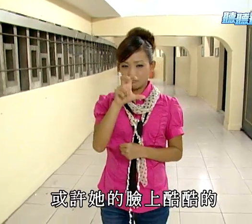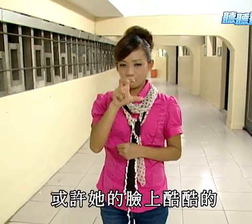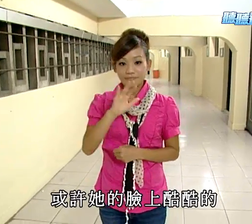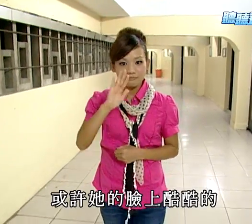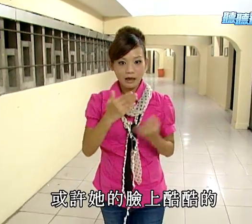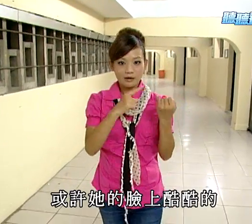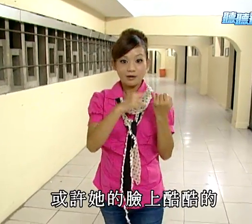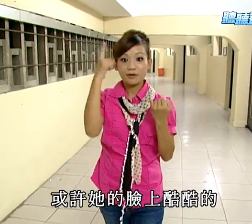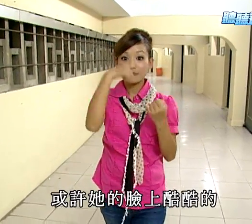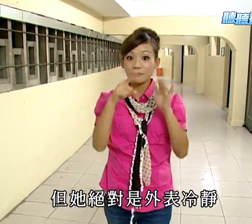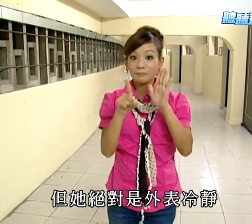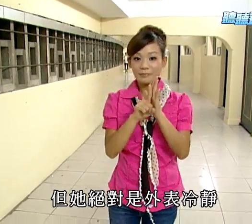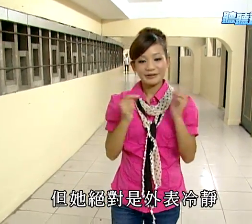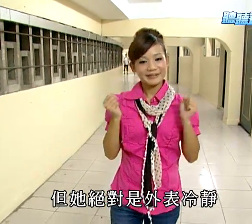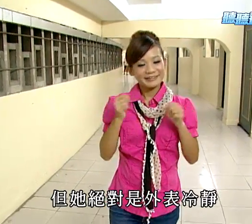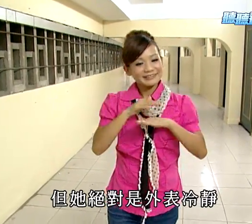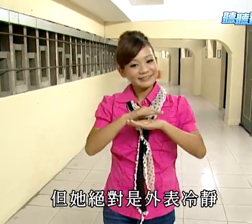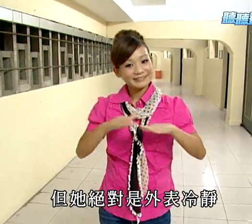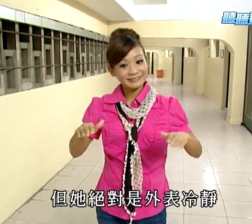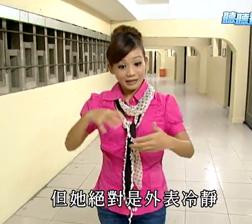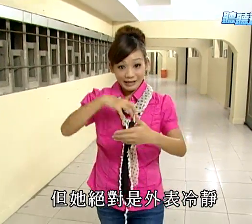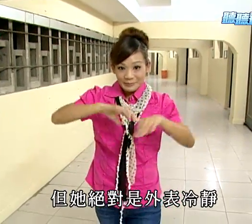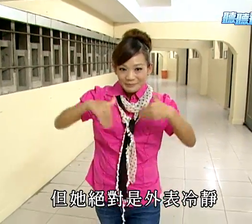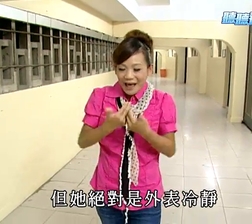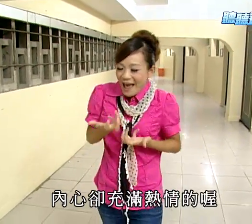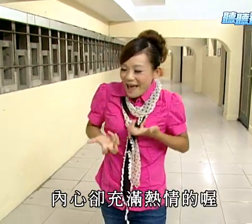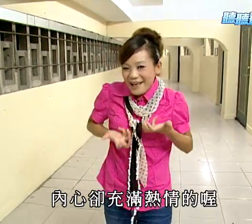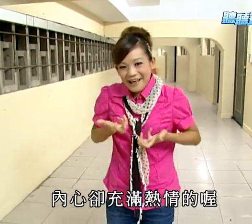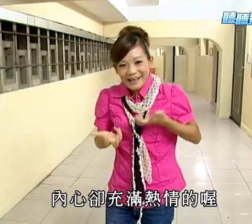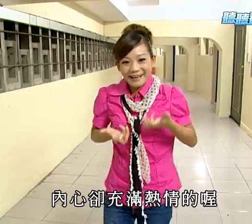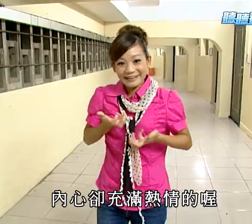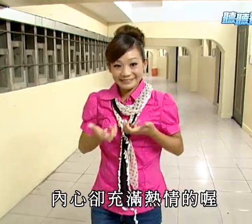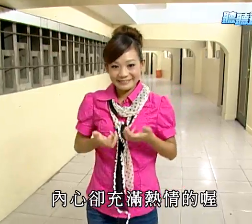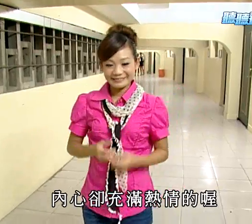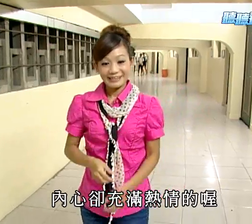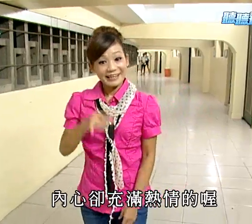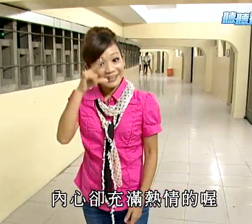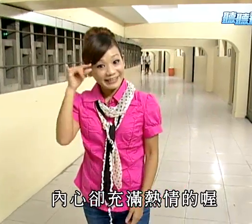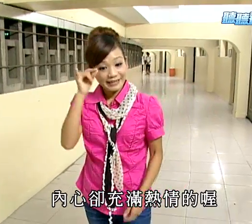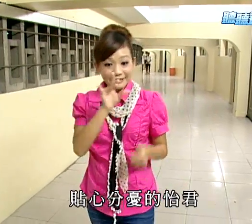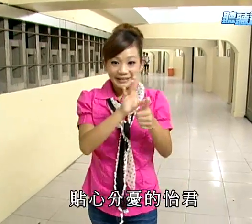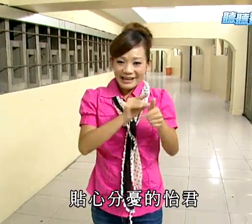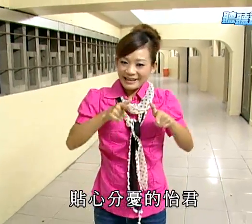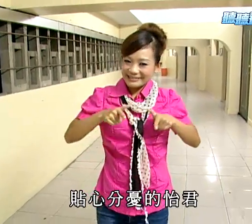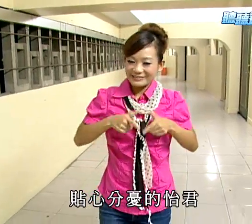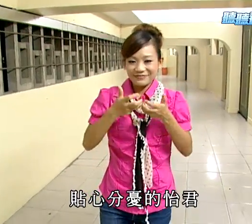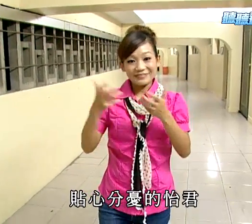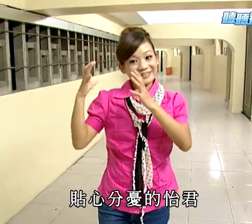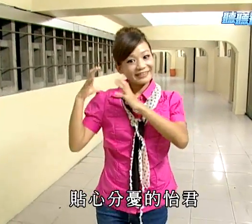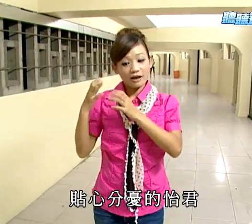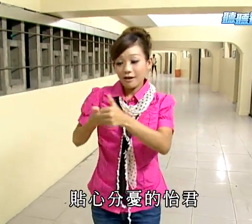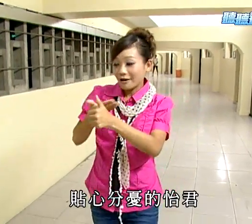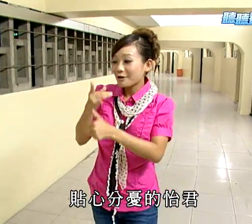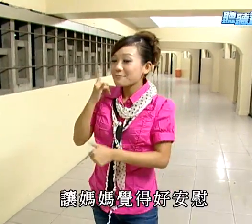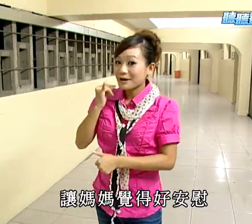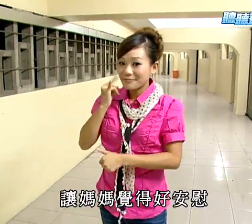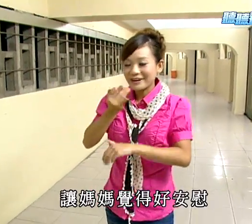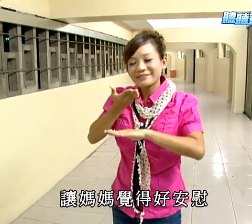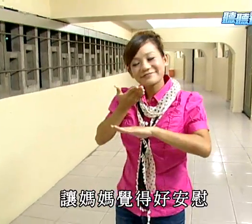上酷酷的，但他绝对是外表冷静，内心却充满热情的哦。贴心分忧的怡君让妈妈觉得